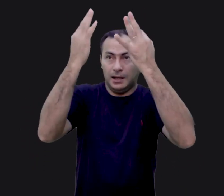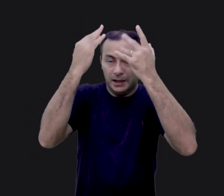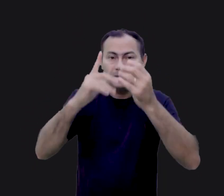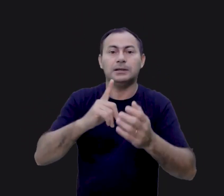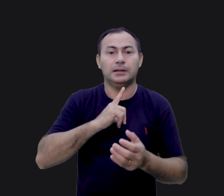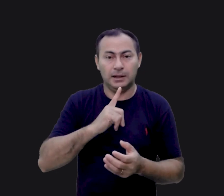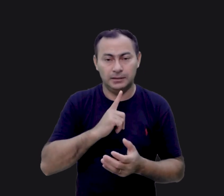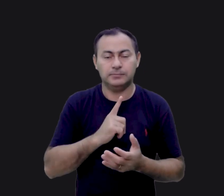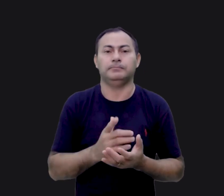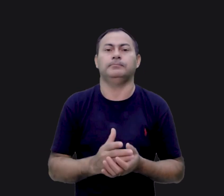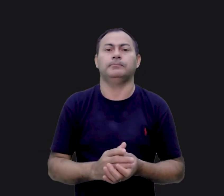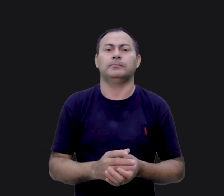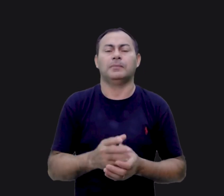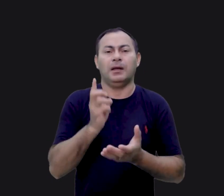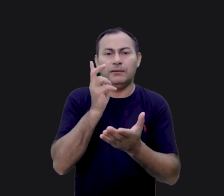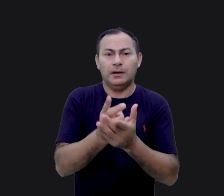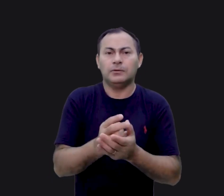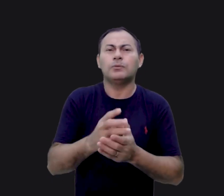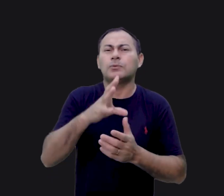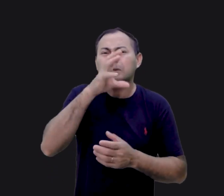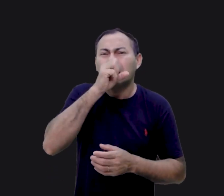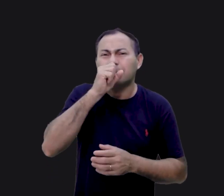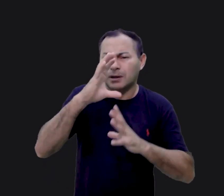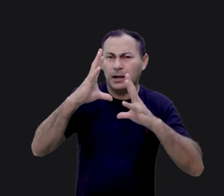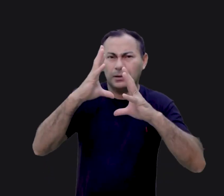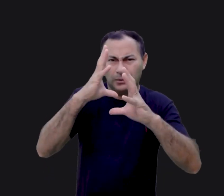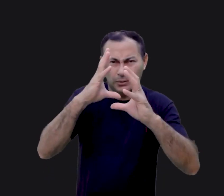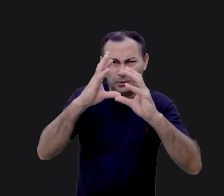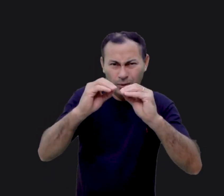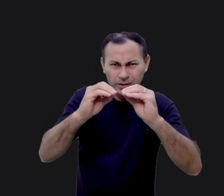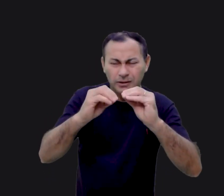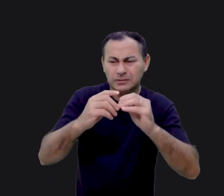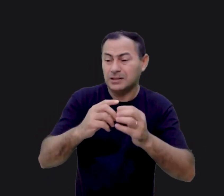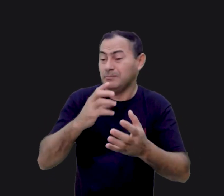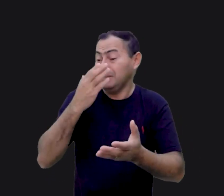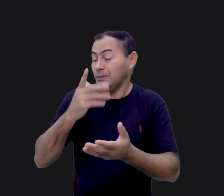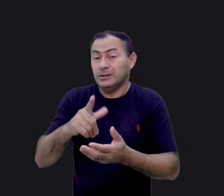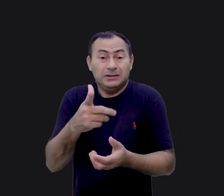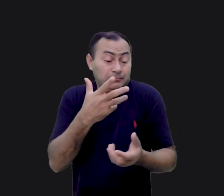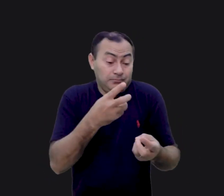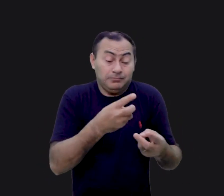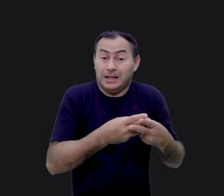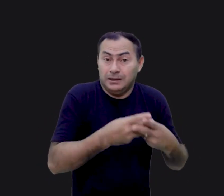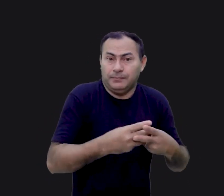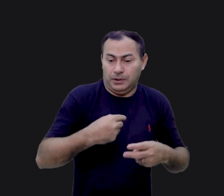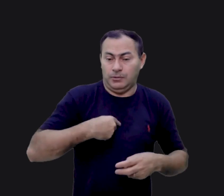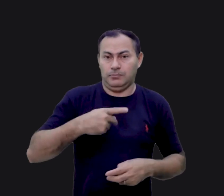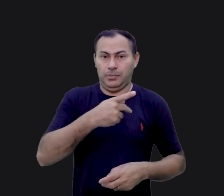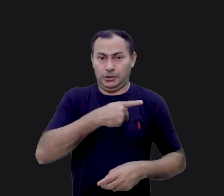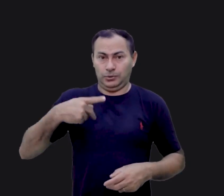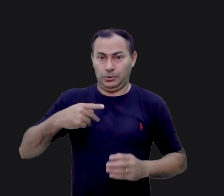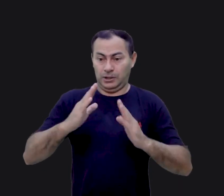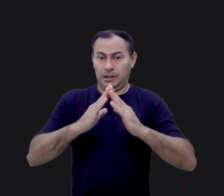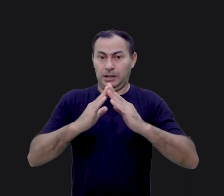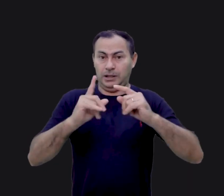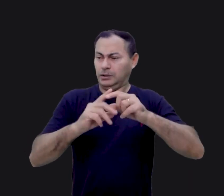graça e tem graça uma vez em um sábado à noite perdia paciência totalmente eu era pastor de uma igreja grande